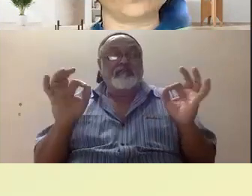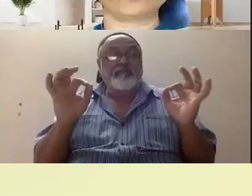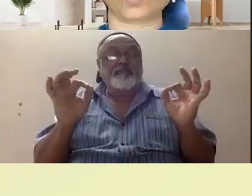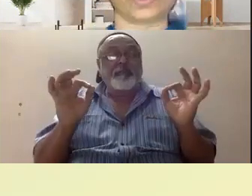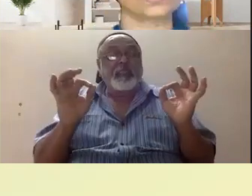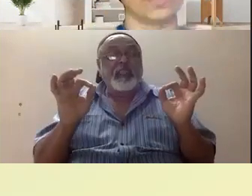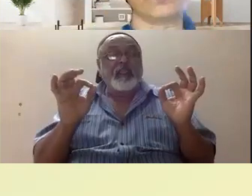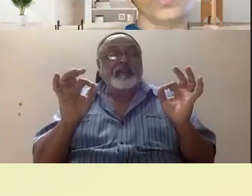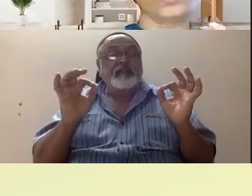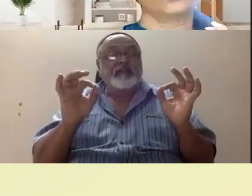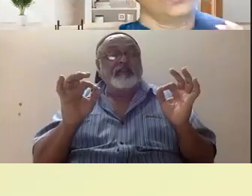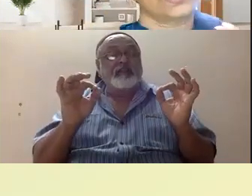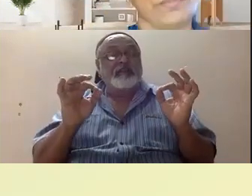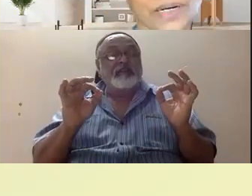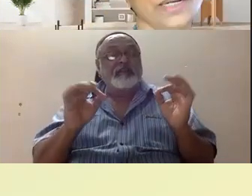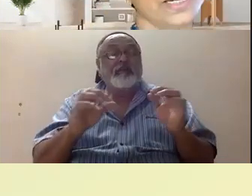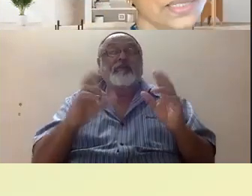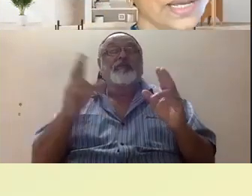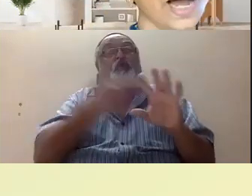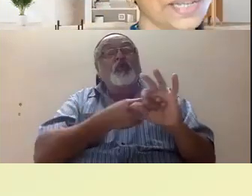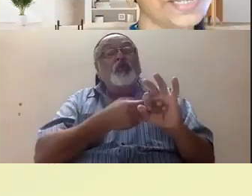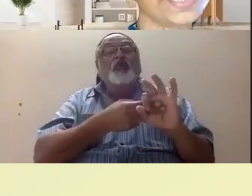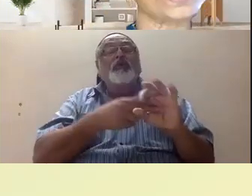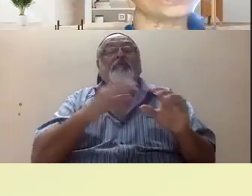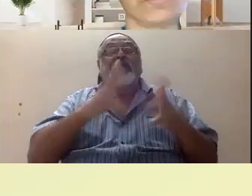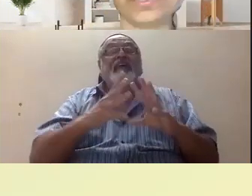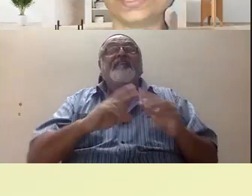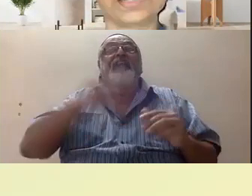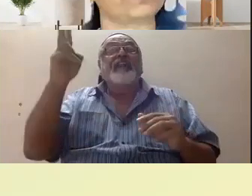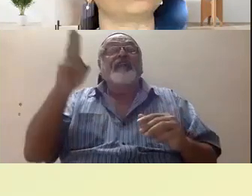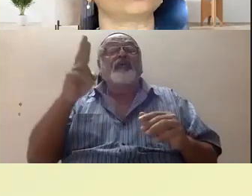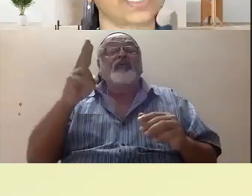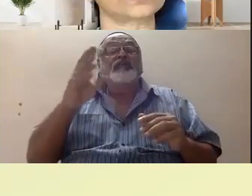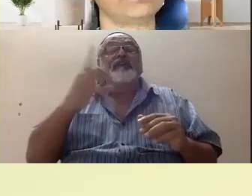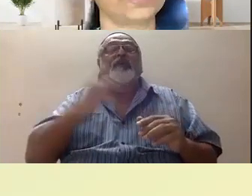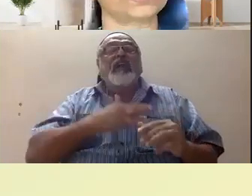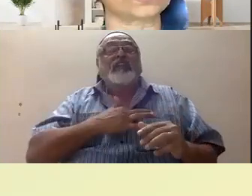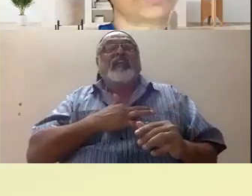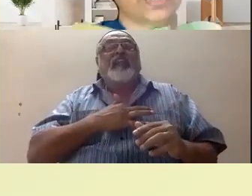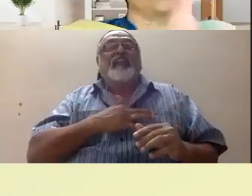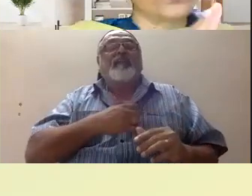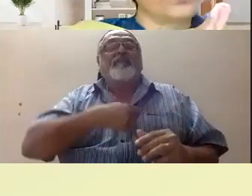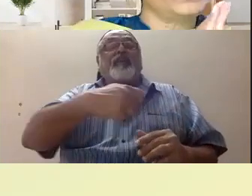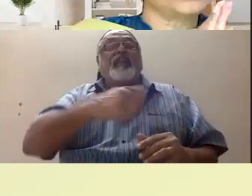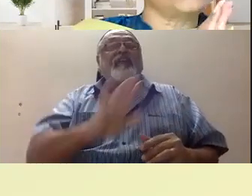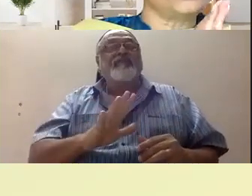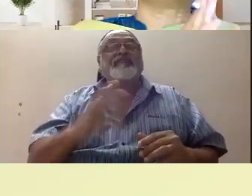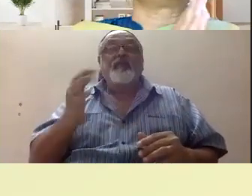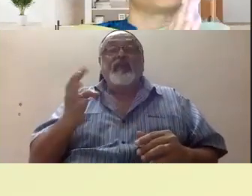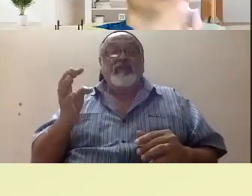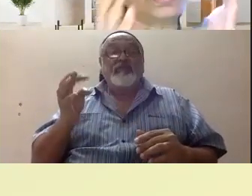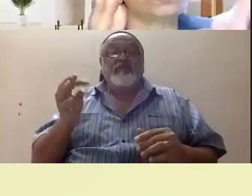वैल्यू and some, both somebody tugs the heartstrings and somebody tugs the purse strings, but agar dono mil jaye